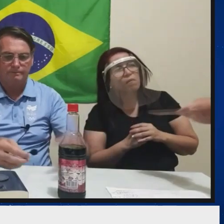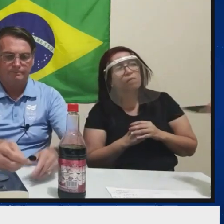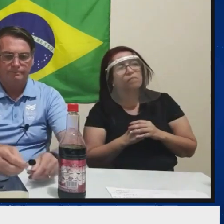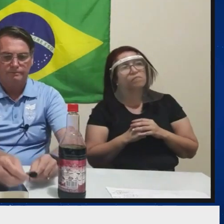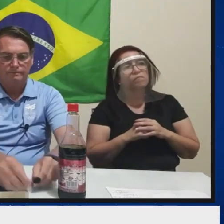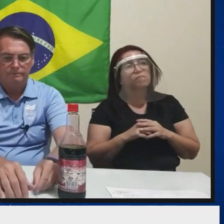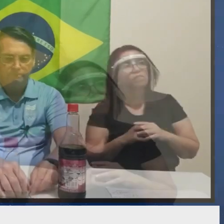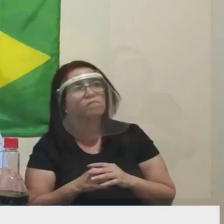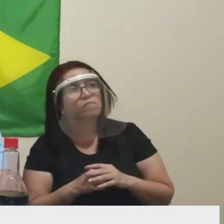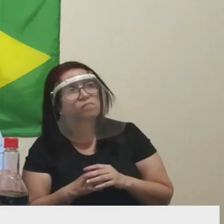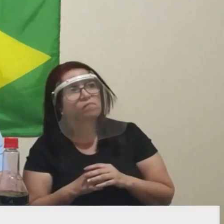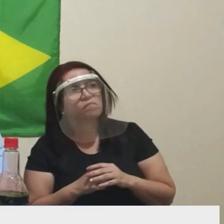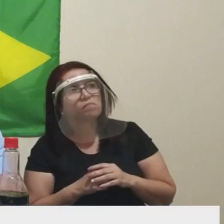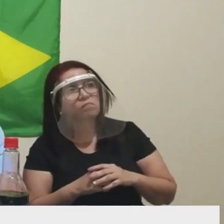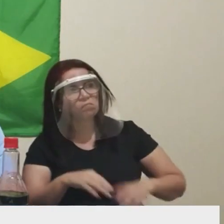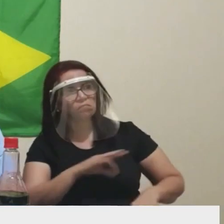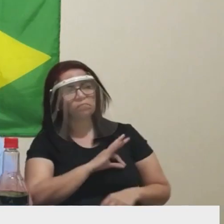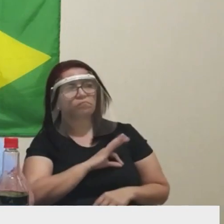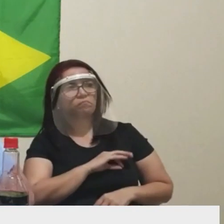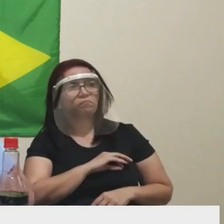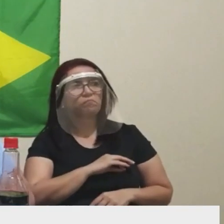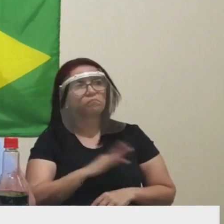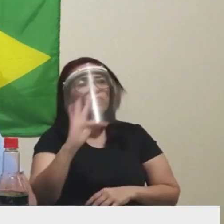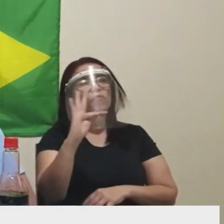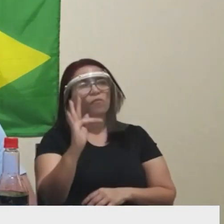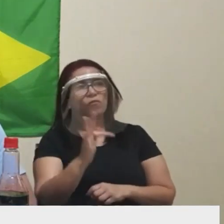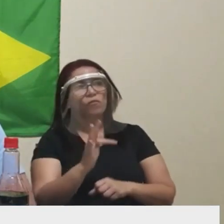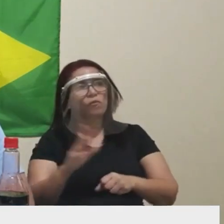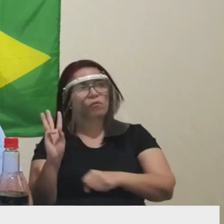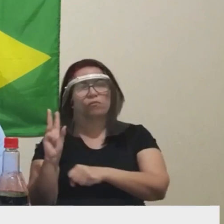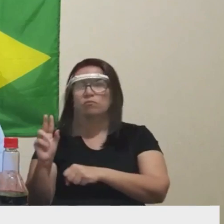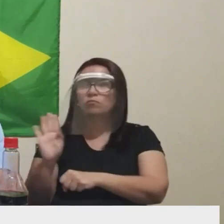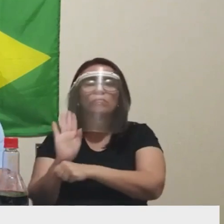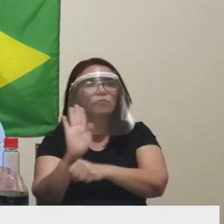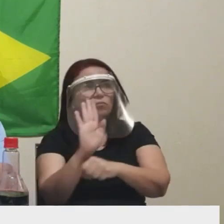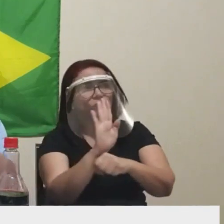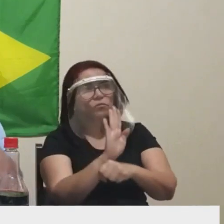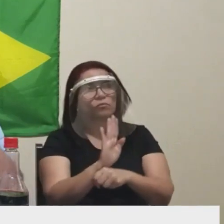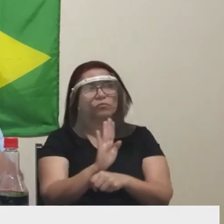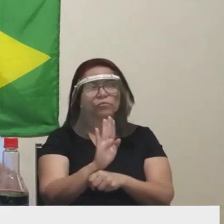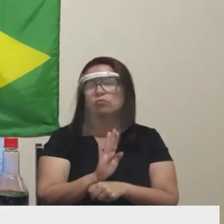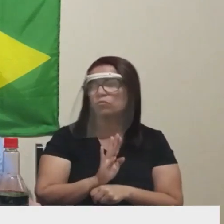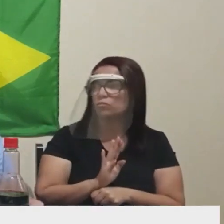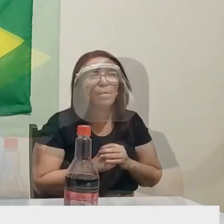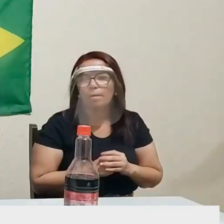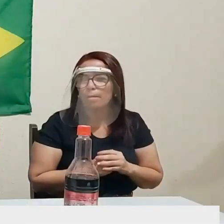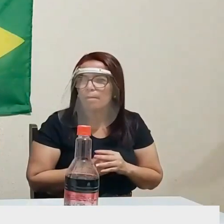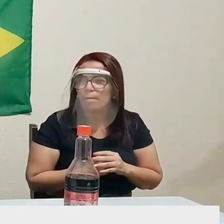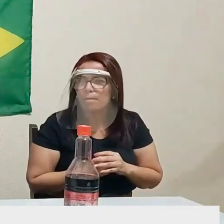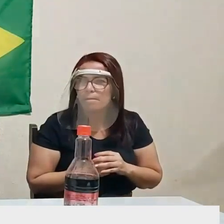operação recente ocorrida em Minas contra líderes do ou integrantes do